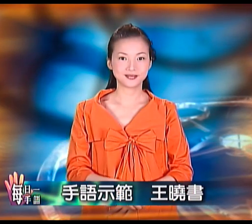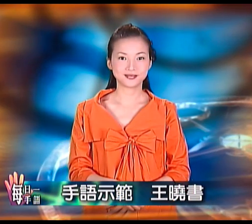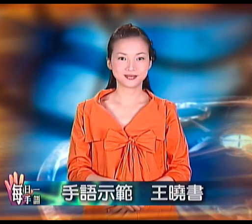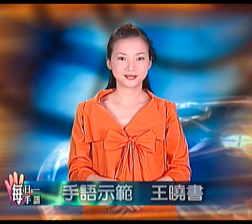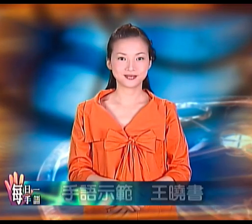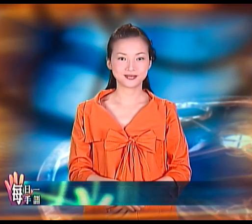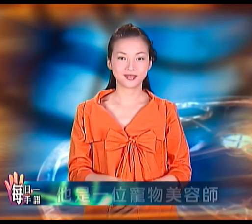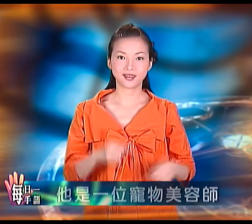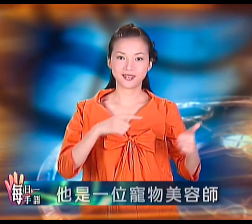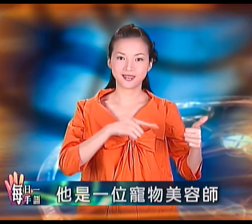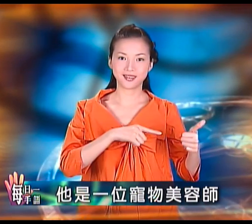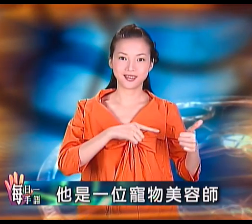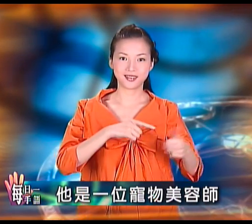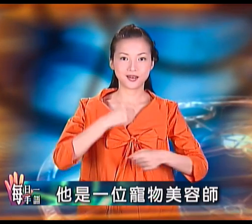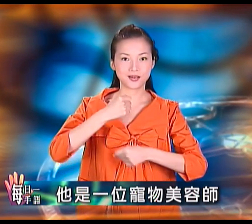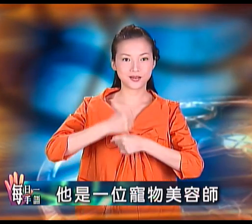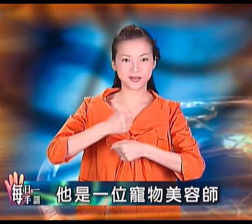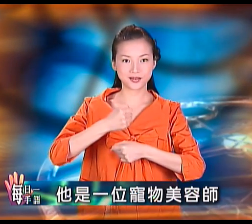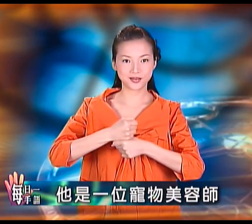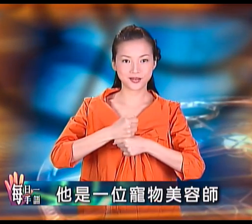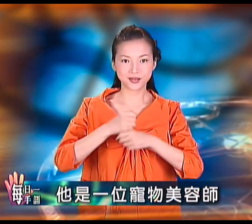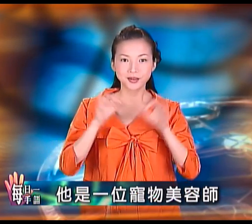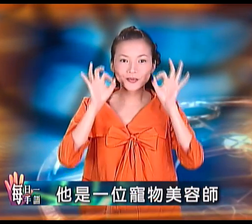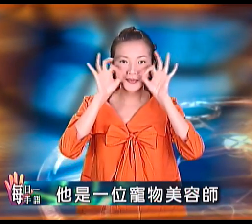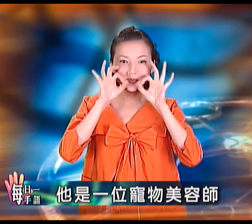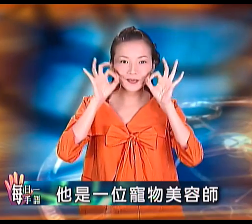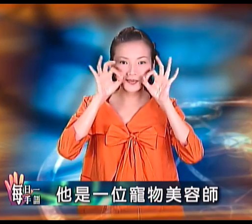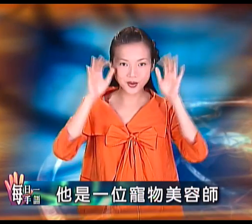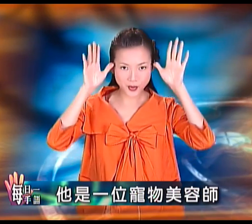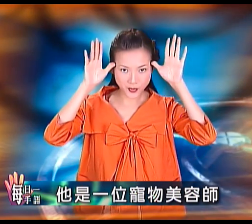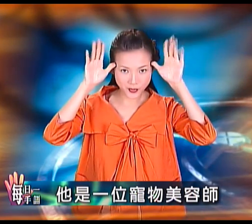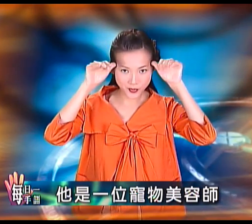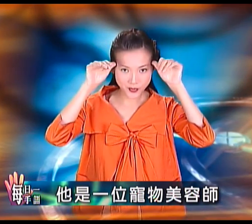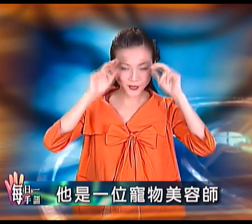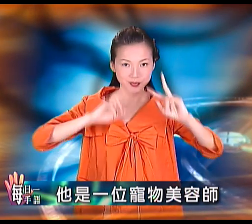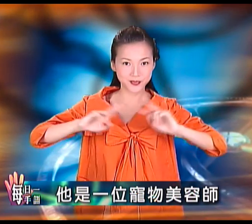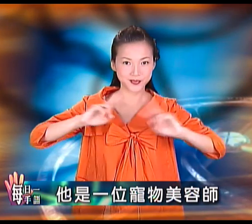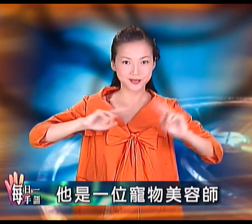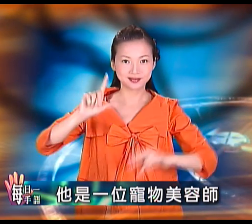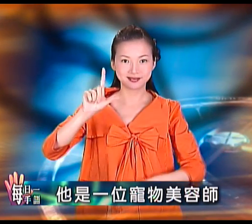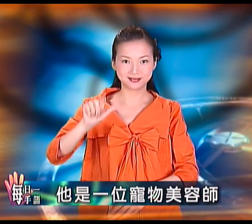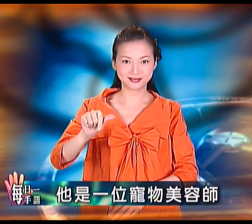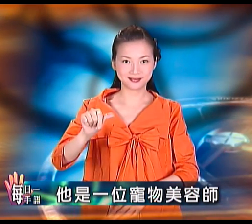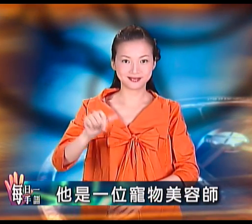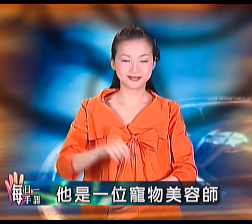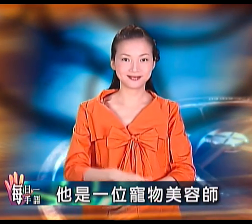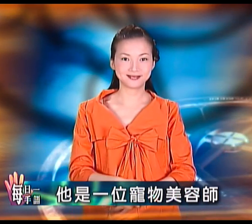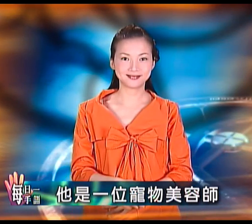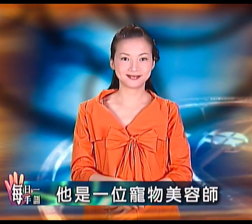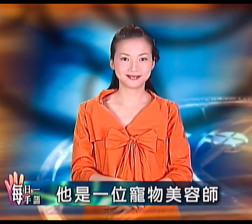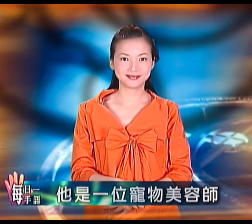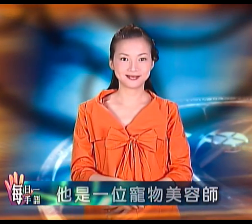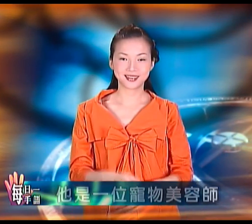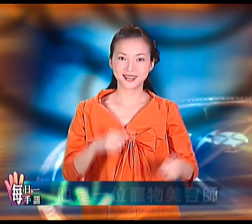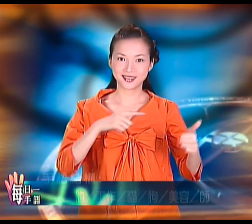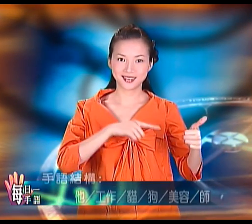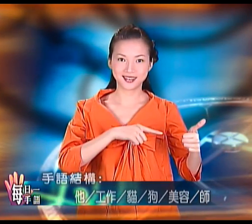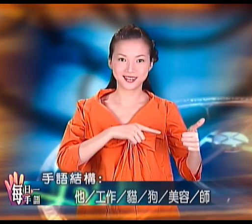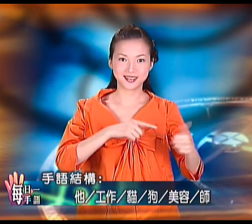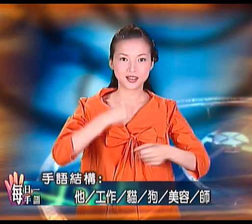语。他是一位宠物美容师，手语的结构是：他